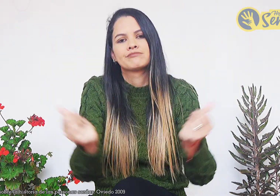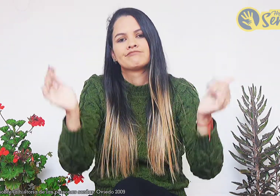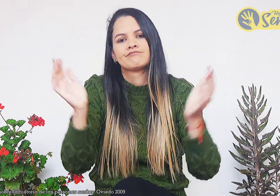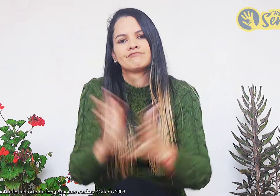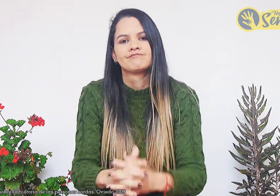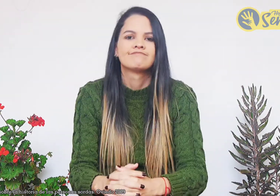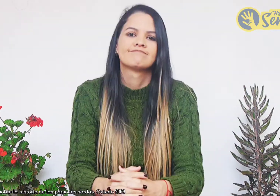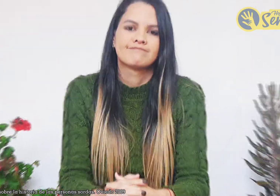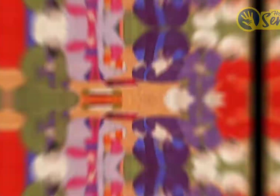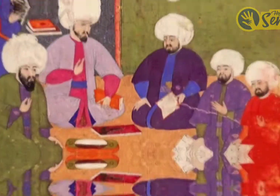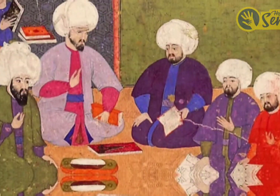país.